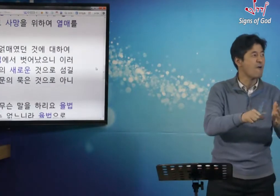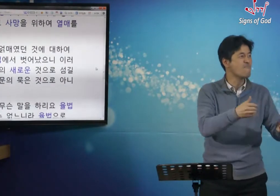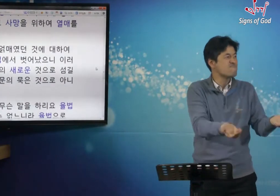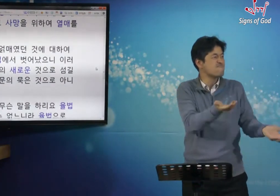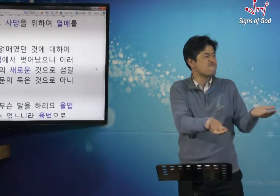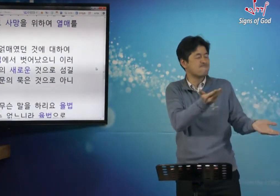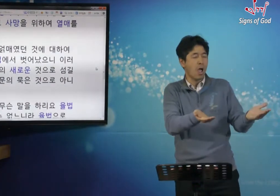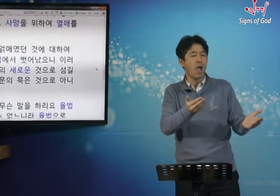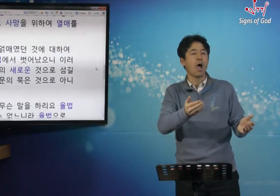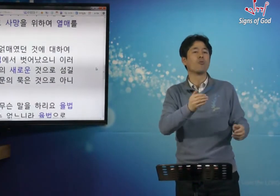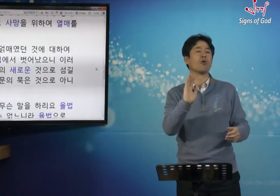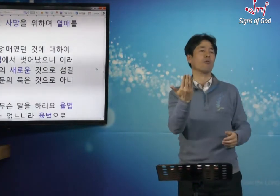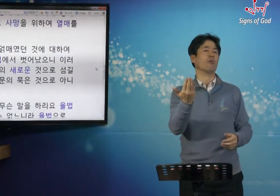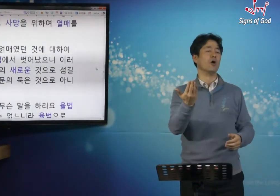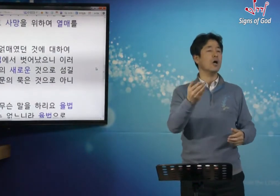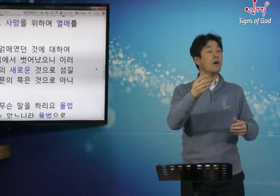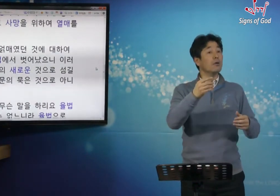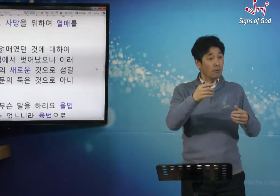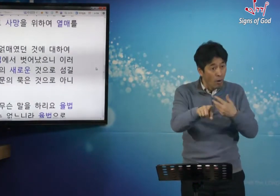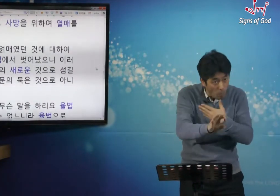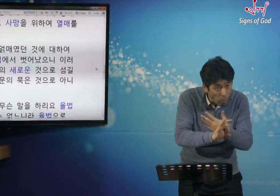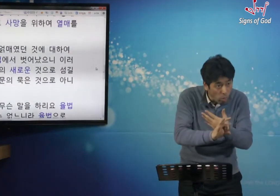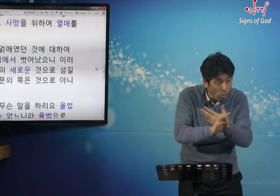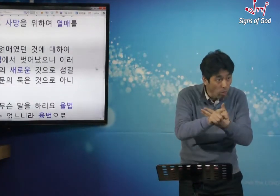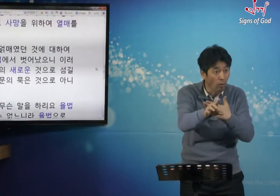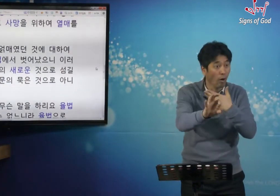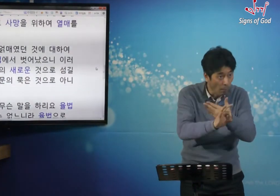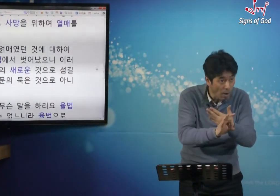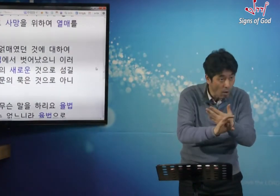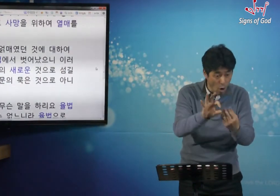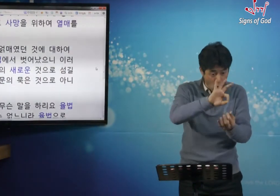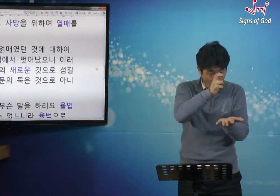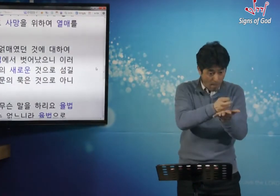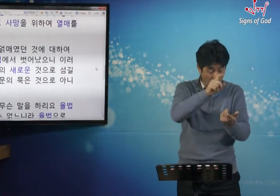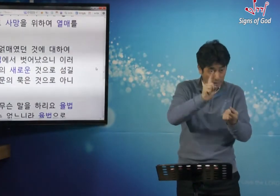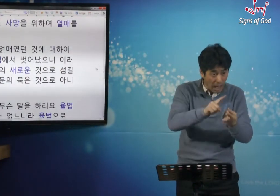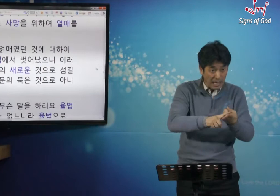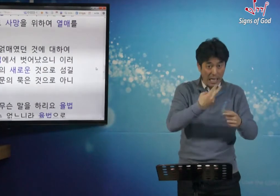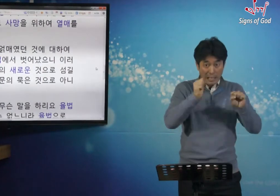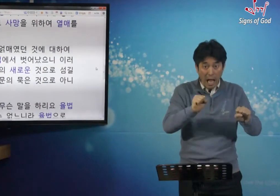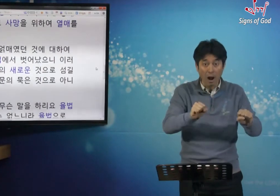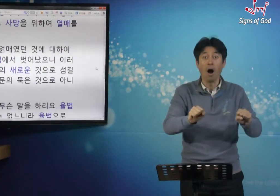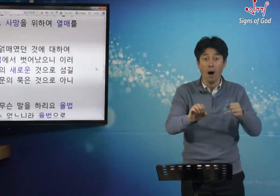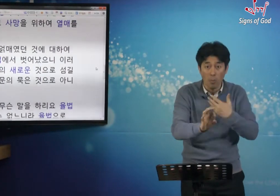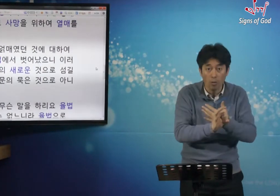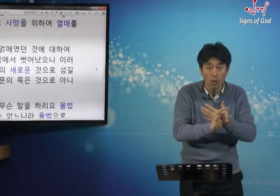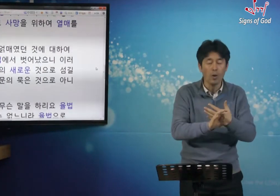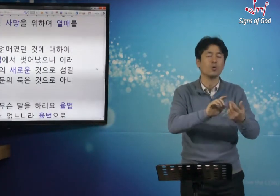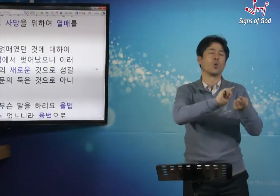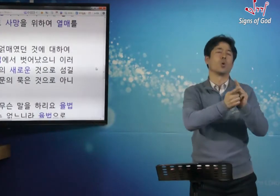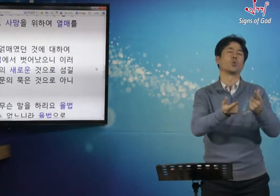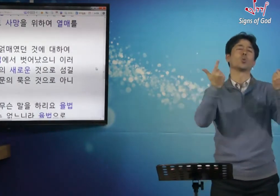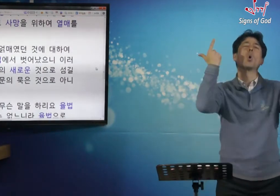있다라는 것은 율법에 대해서 우리가 살아있는 자가 된다는 것이죠. 율법에 대해서 살아있다라고 한다는